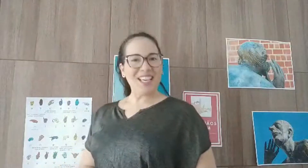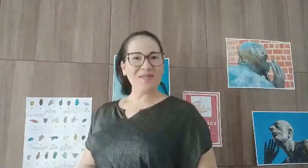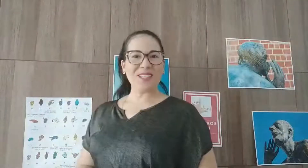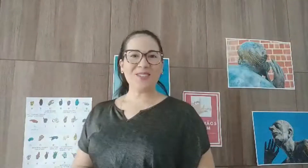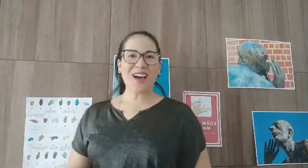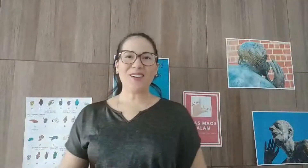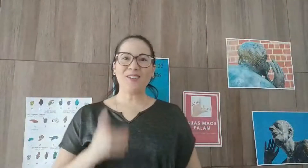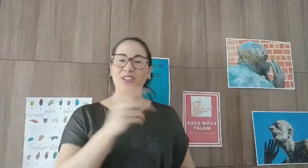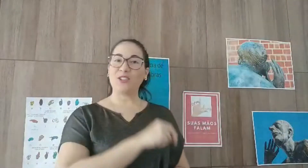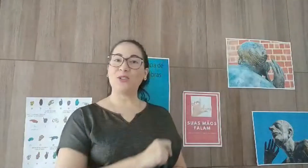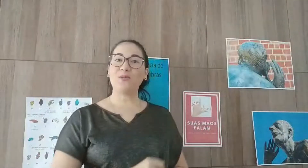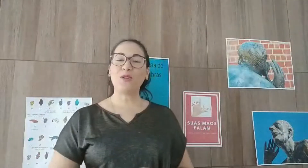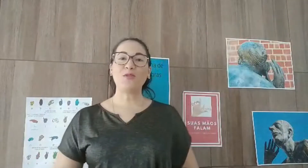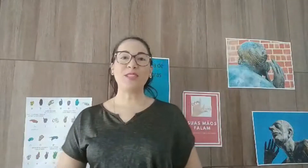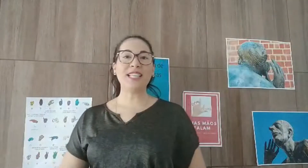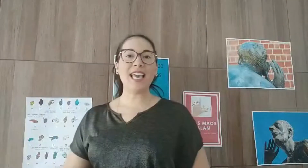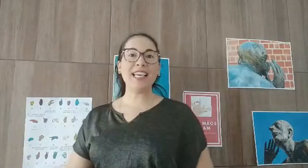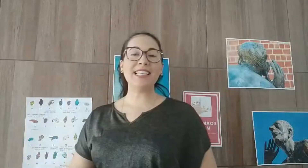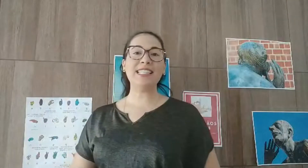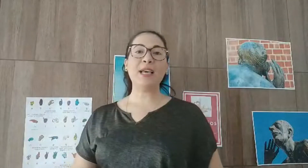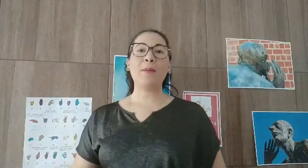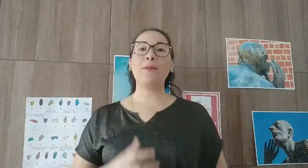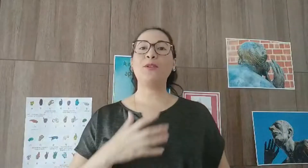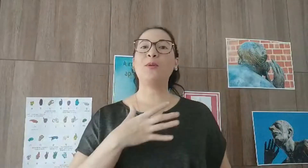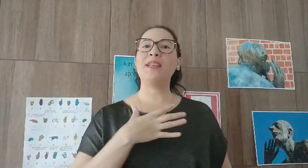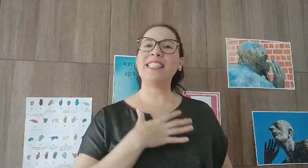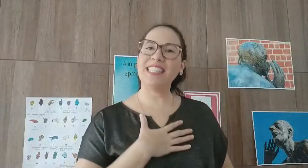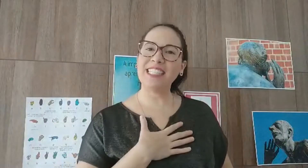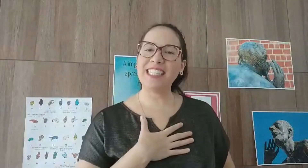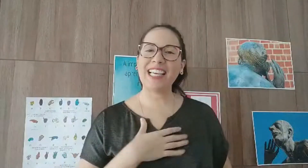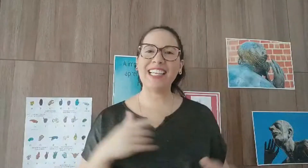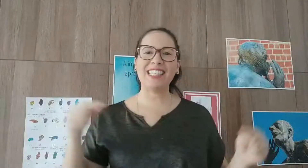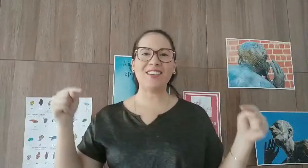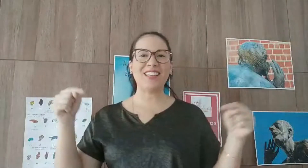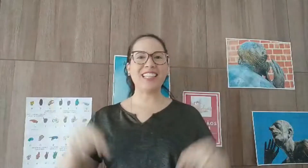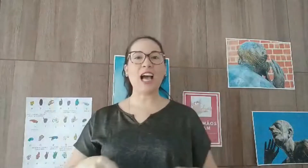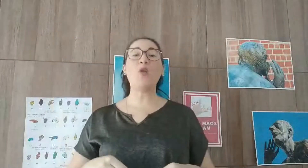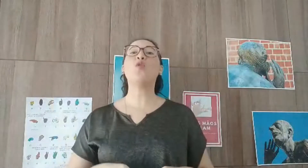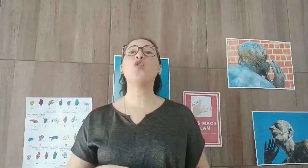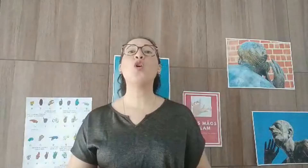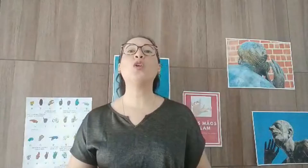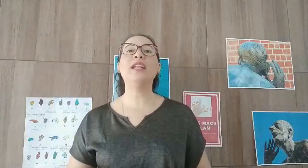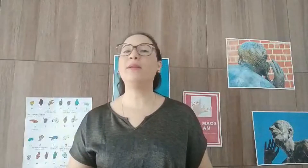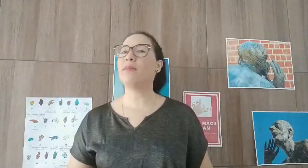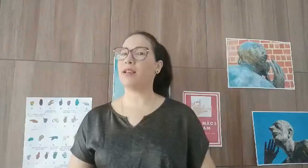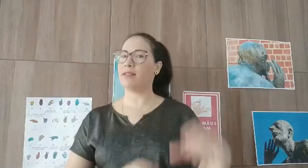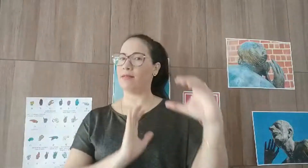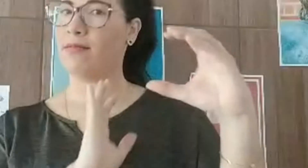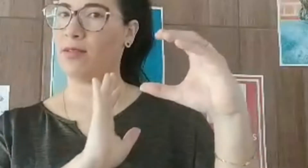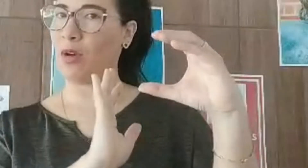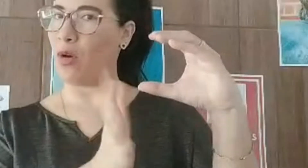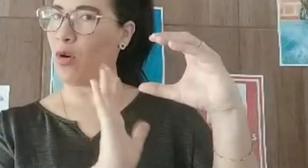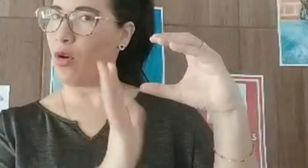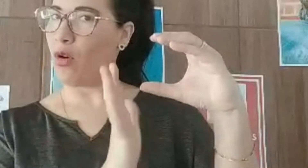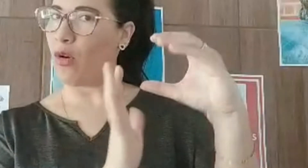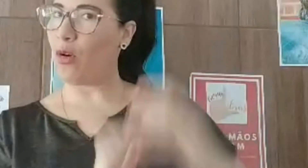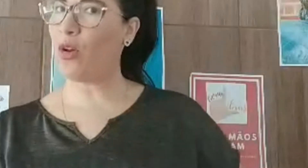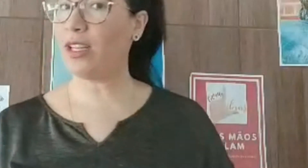E aí pessoal, tudo bom com vocês? Meu nome é Cíntia e esse é o canal Com Libras. Com